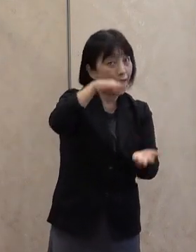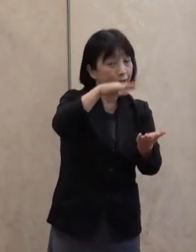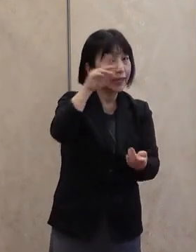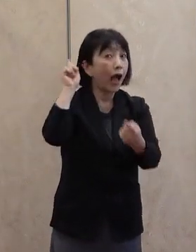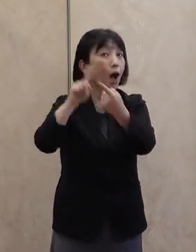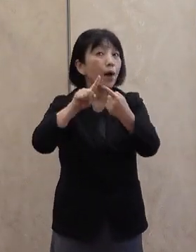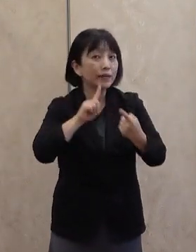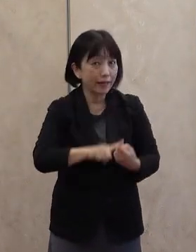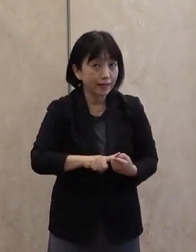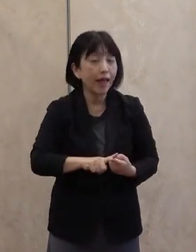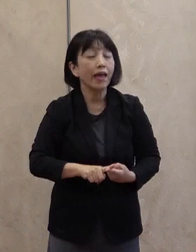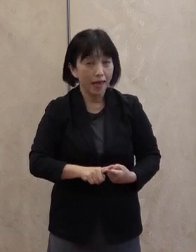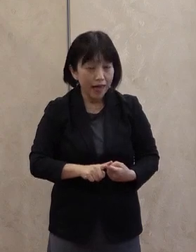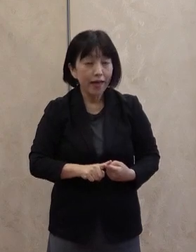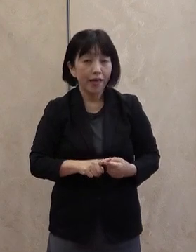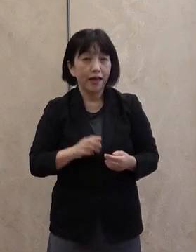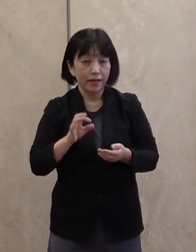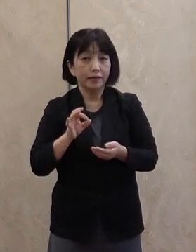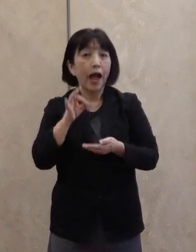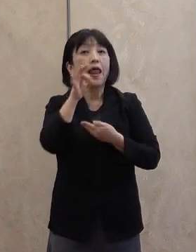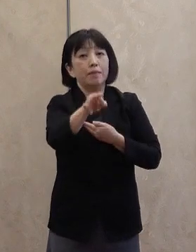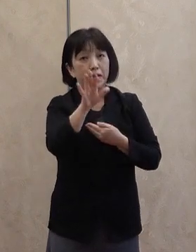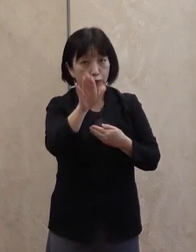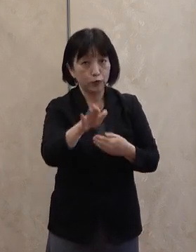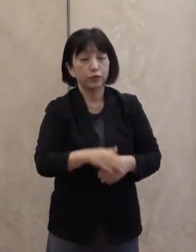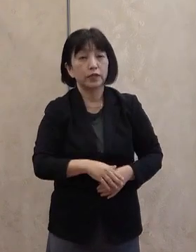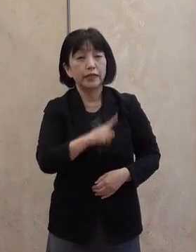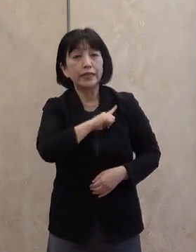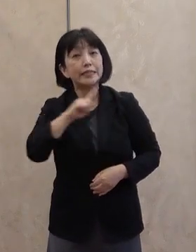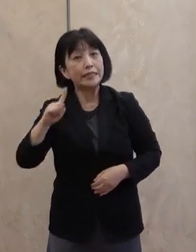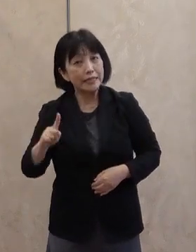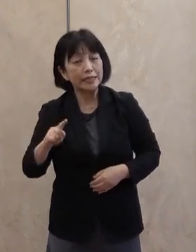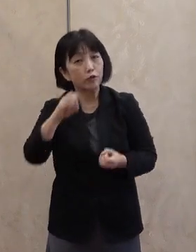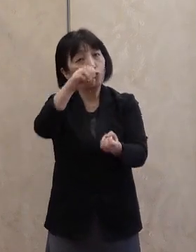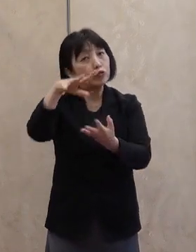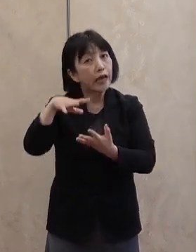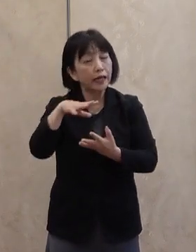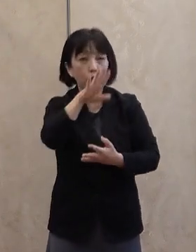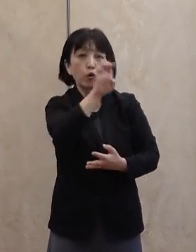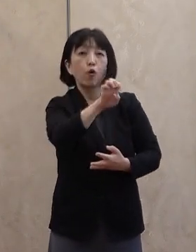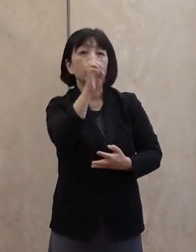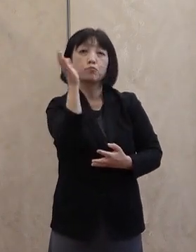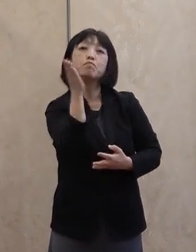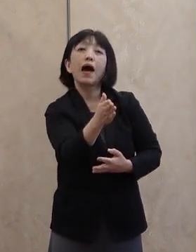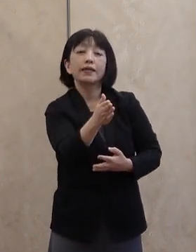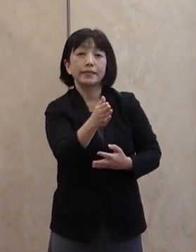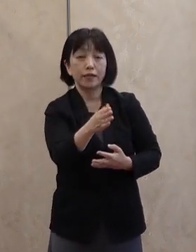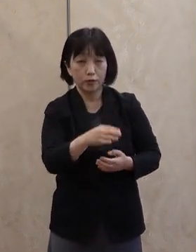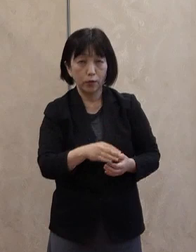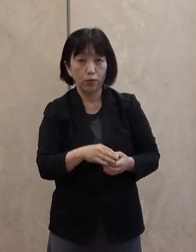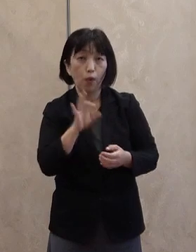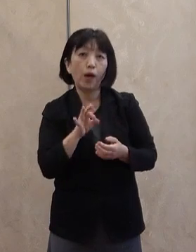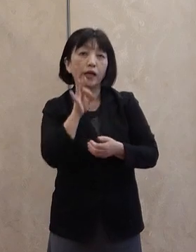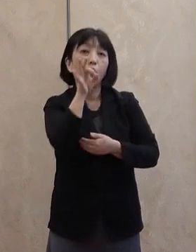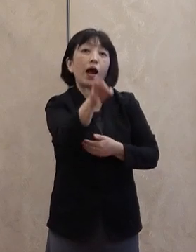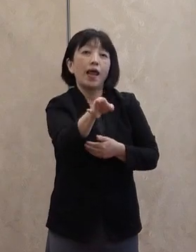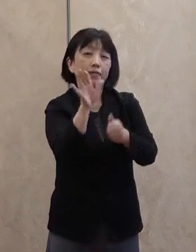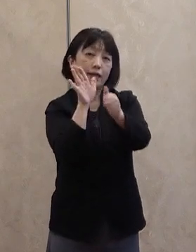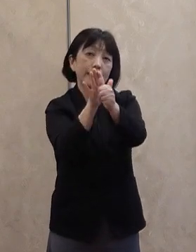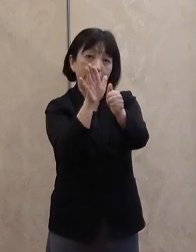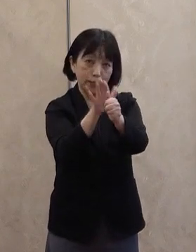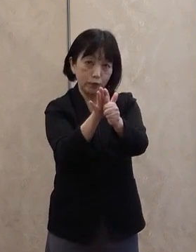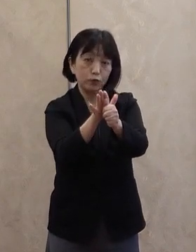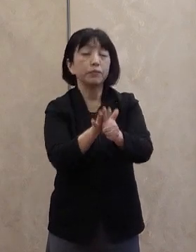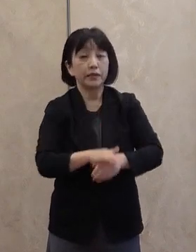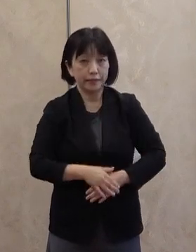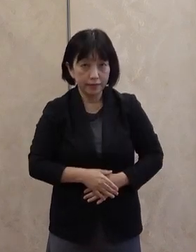切り上げです。1日あたりの売上の 40% に当たる金額を支援するということにな